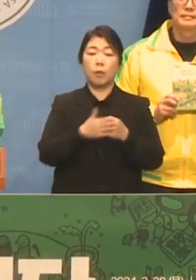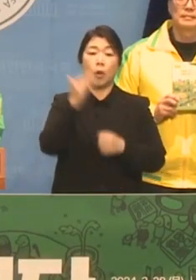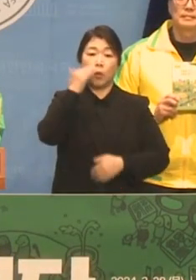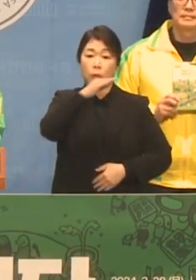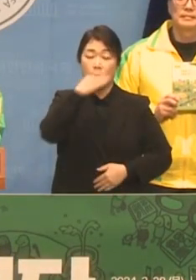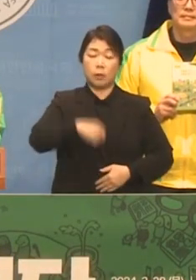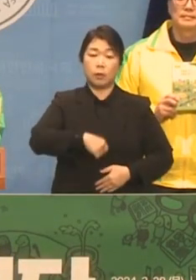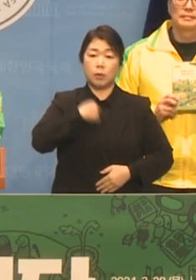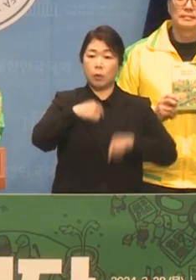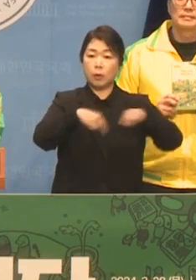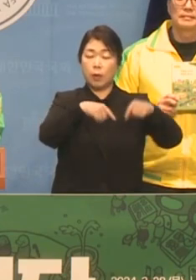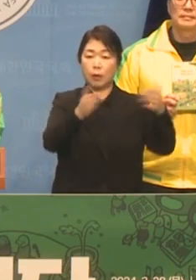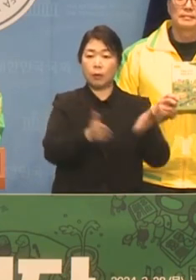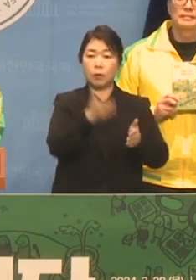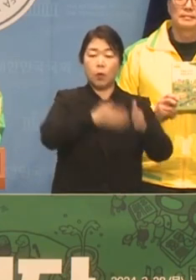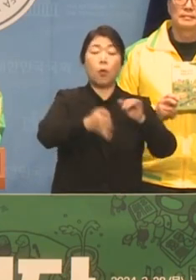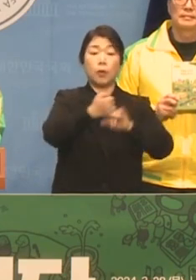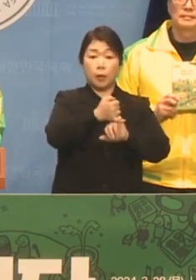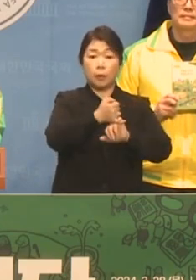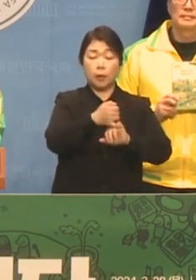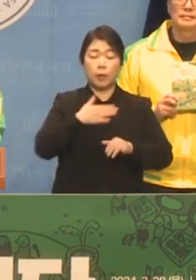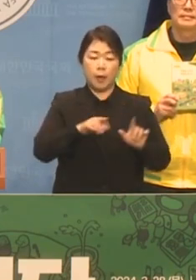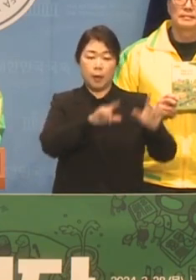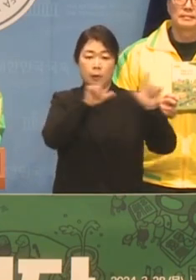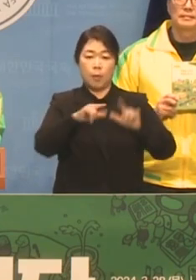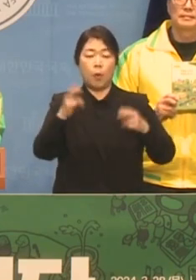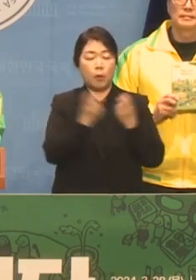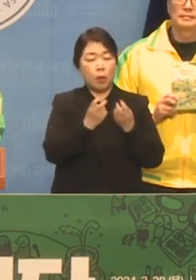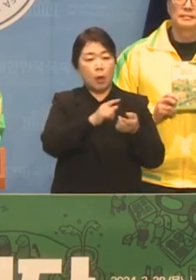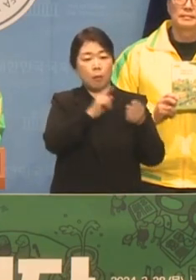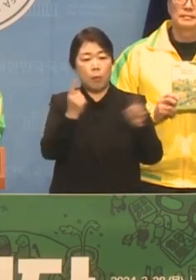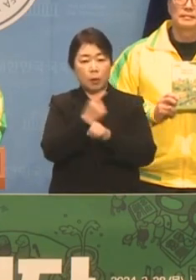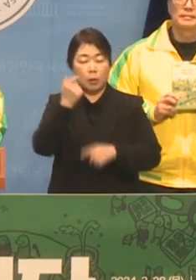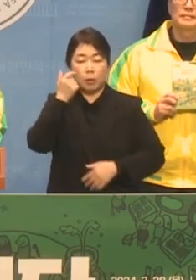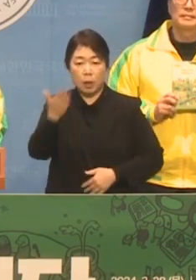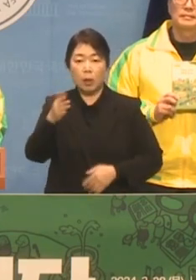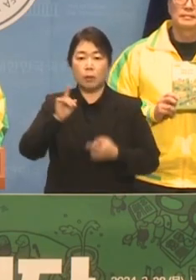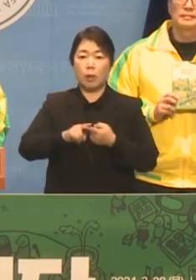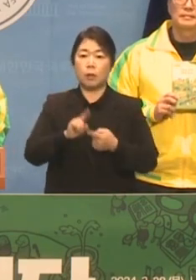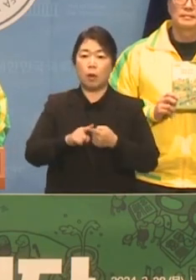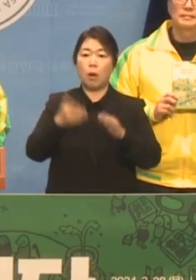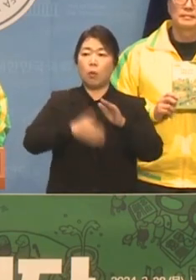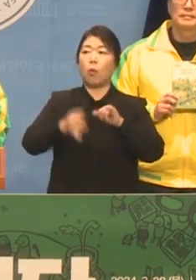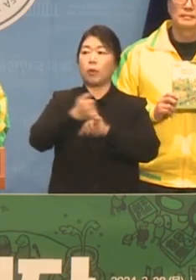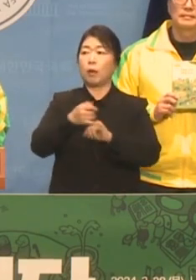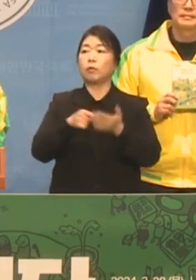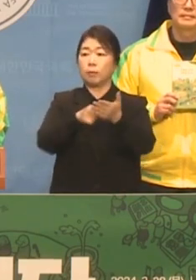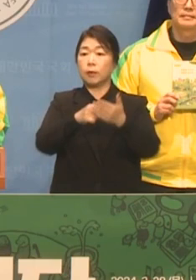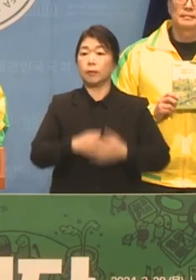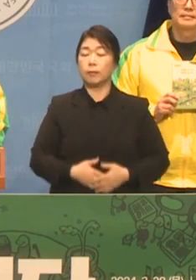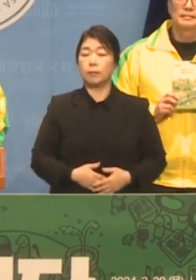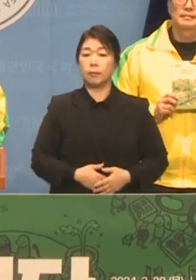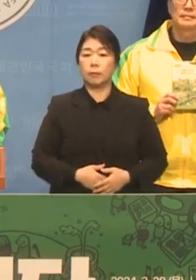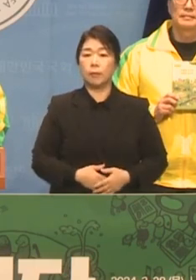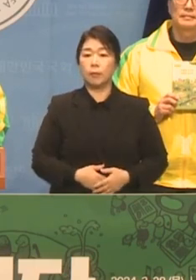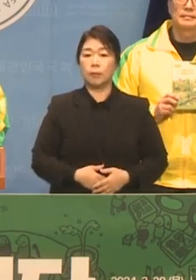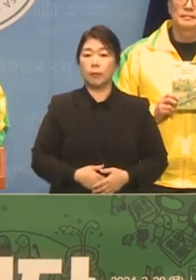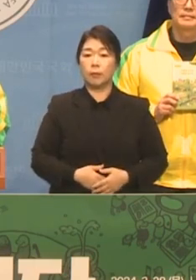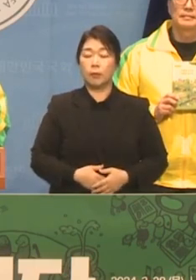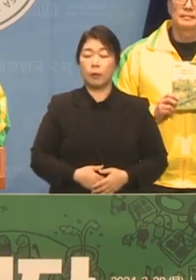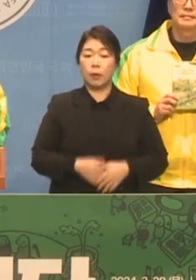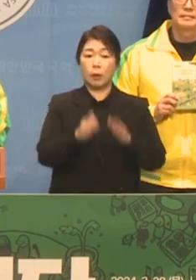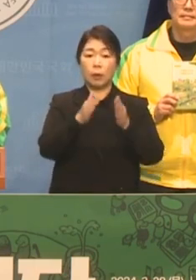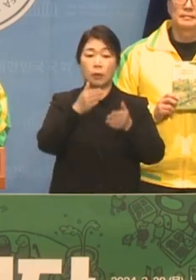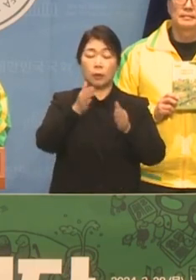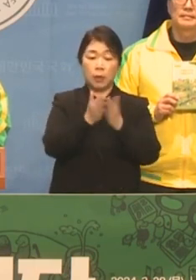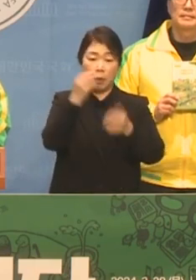정의당의 정책 공약은 내 삶이 어떻게 바뀌는지를 보여주는 공약이라고 자신할 수 있습니다 공약집을 발간하는 과정은